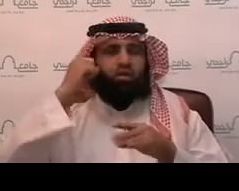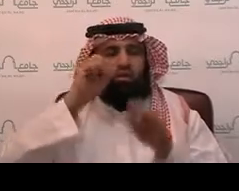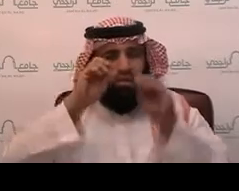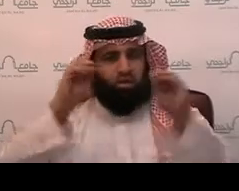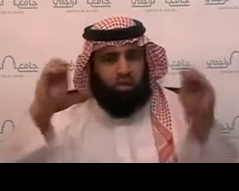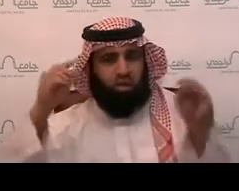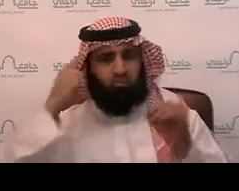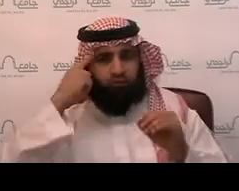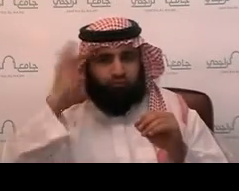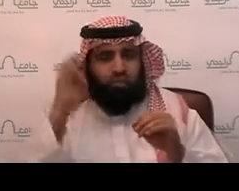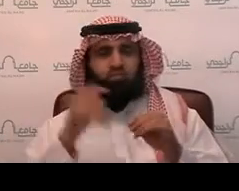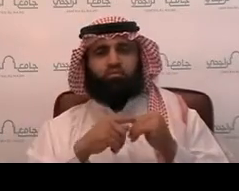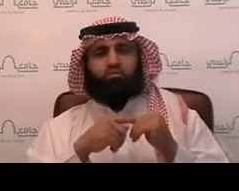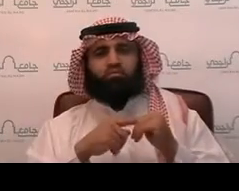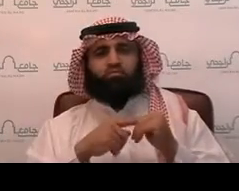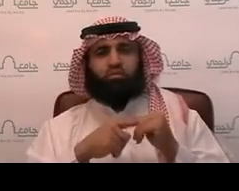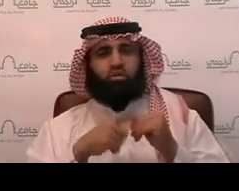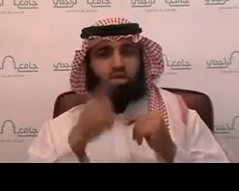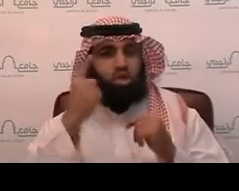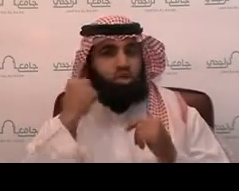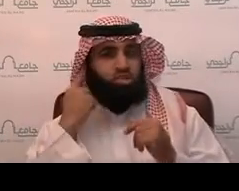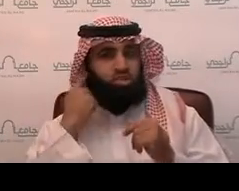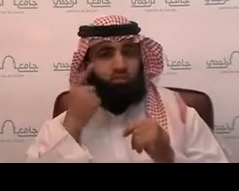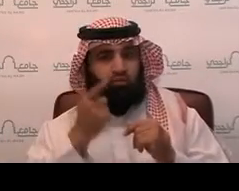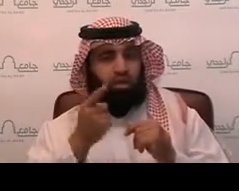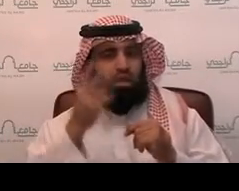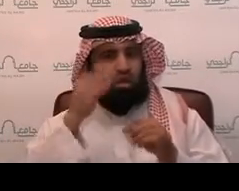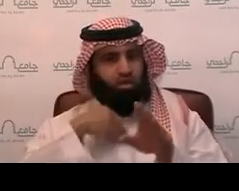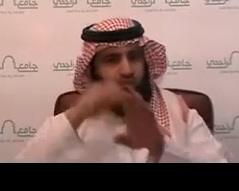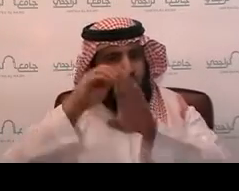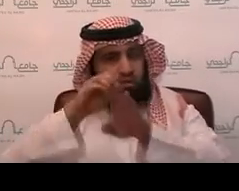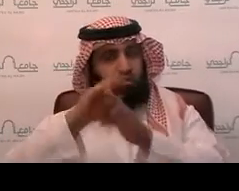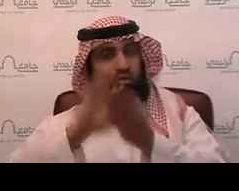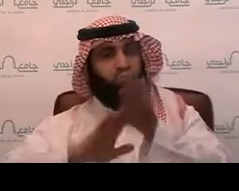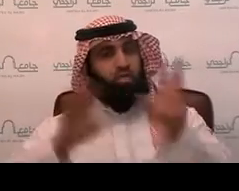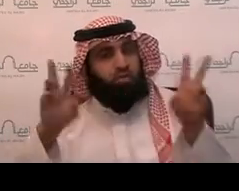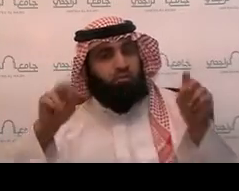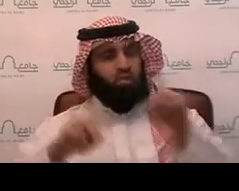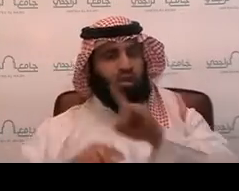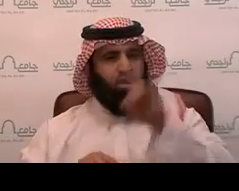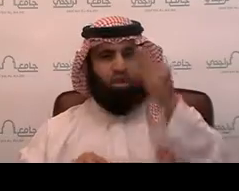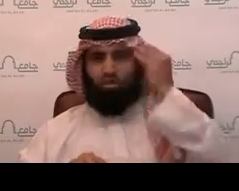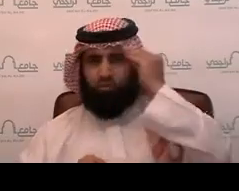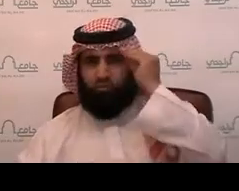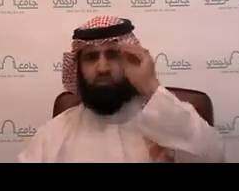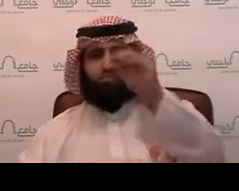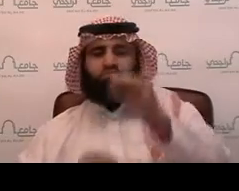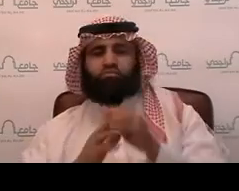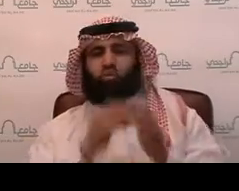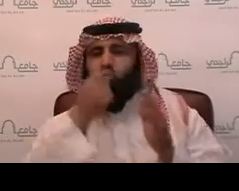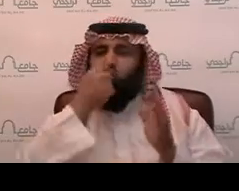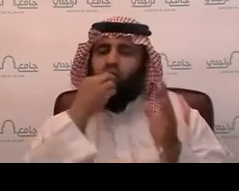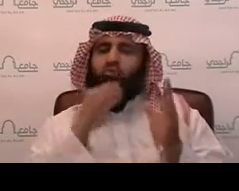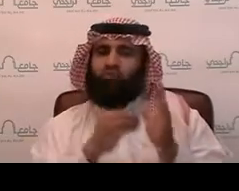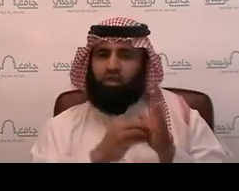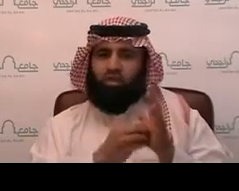قلب أو ألقى السمع وهو شهيد. فتذكروا عباد الله وأنيبوا إلى ربكم وأسلموا له